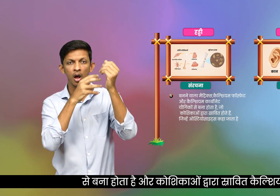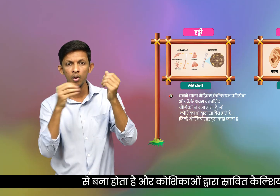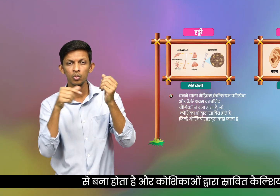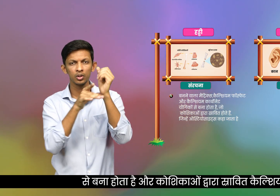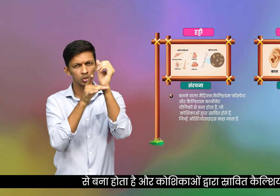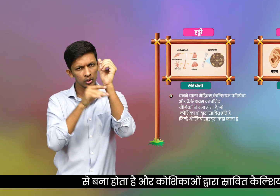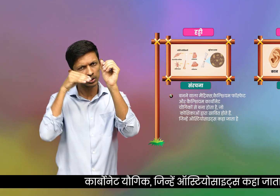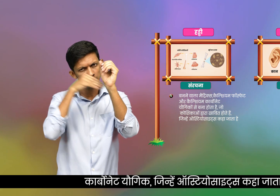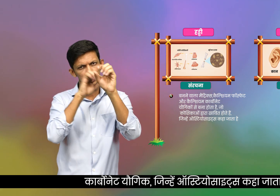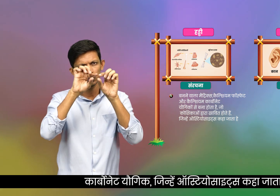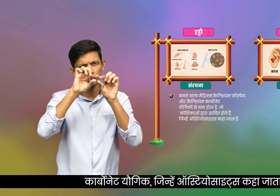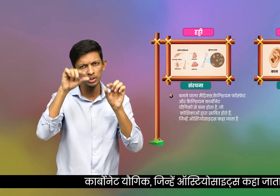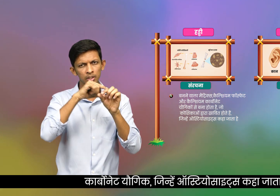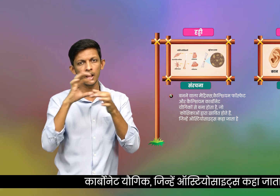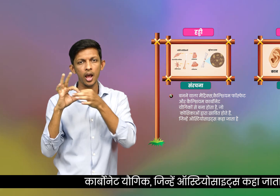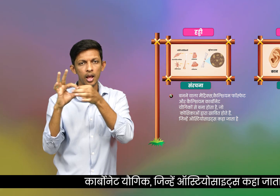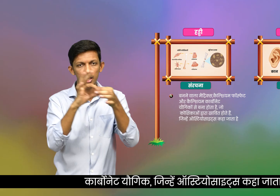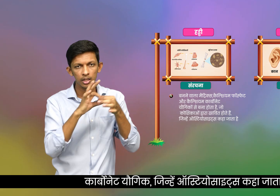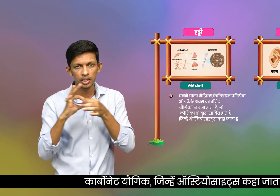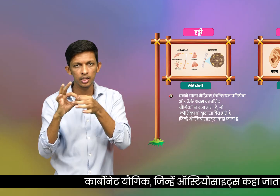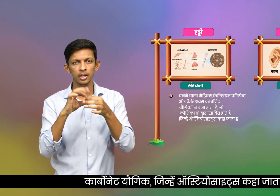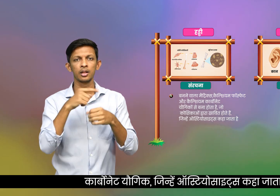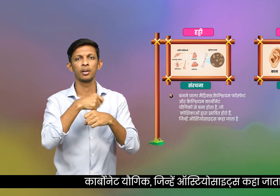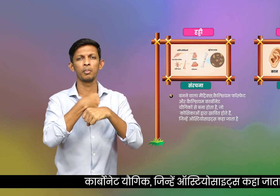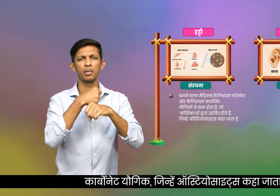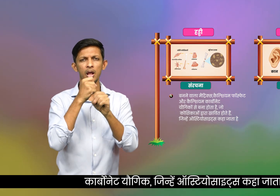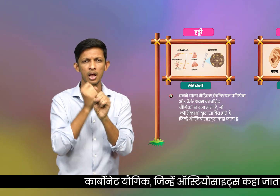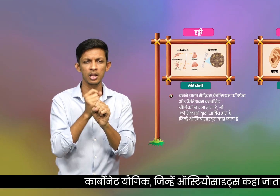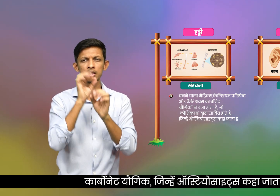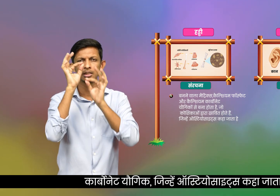स्रवित कैल्शियम कार्बोनेट यौगिक जिन्हें